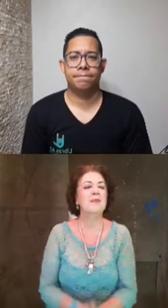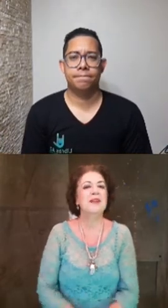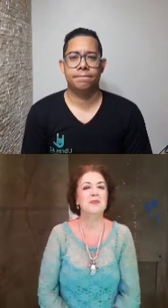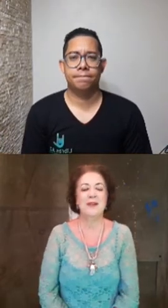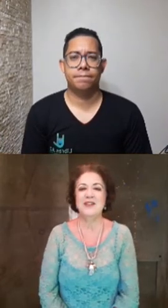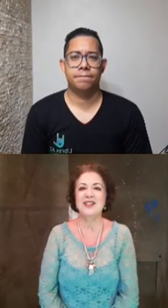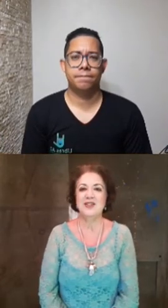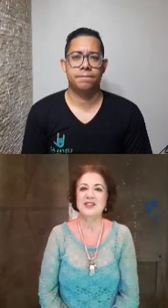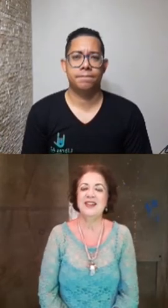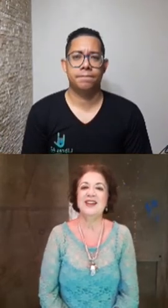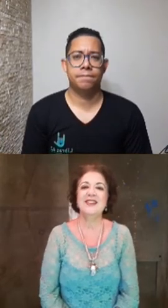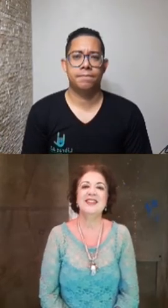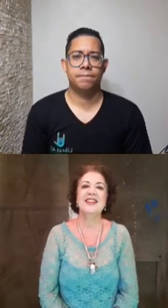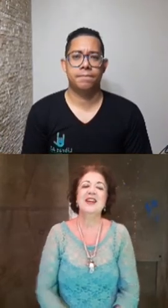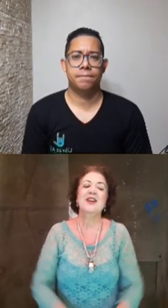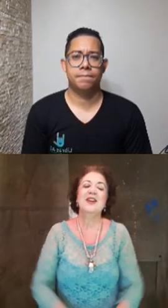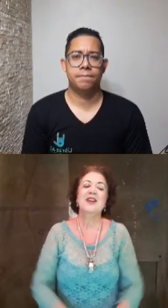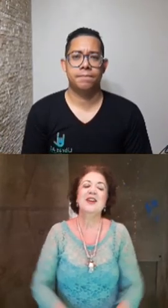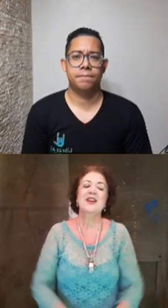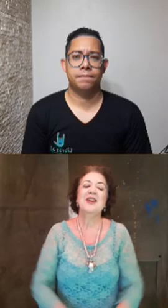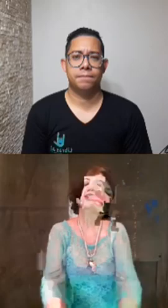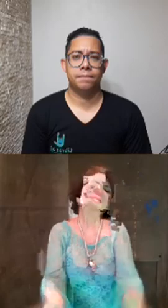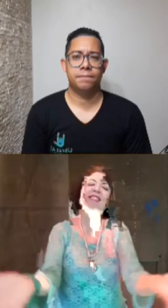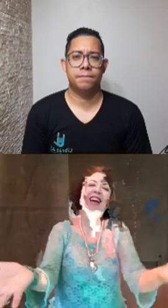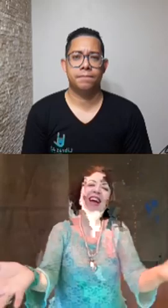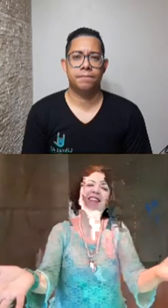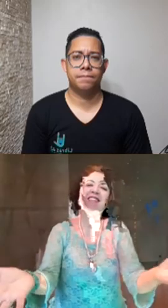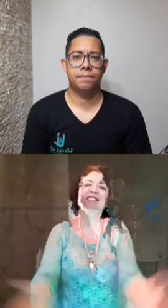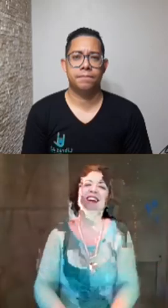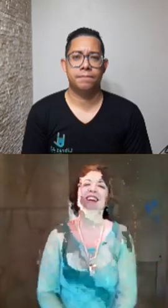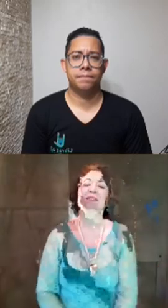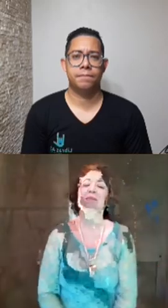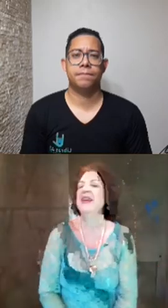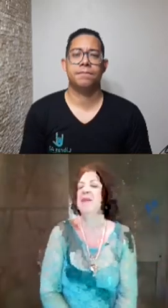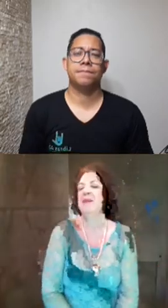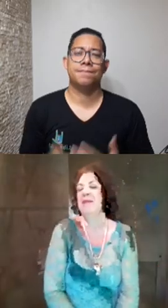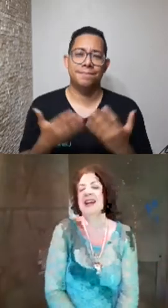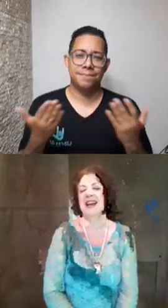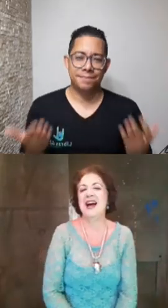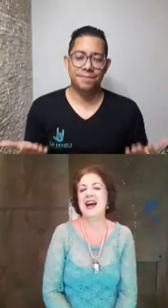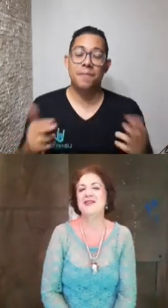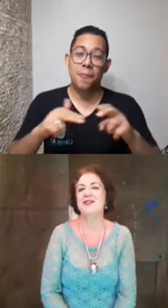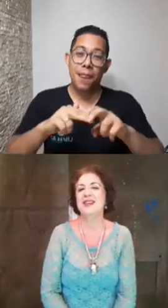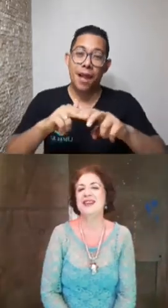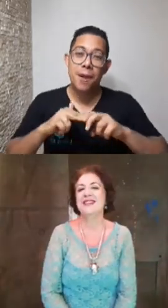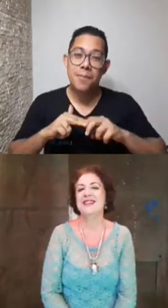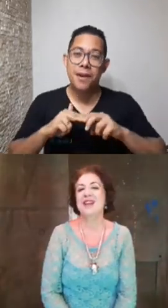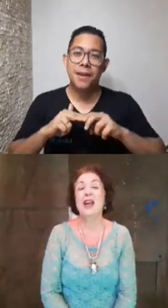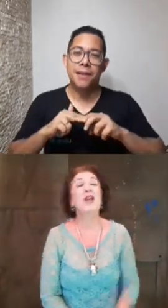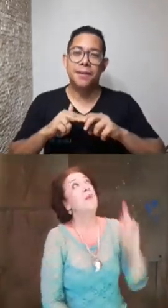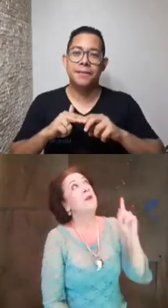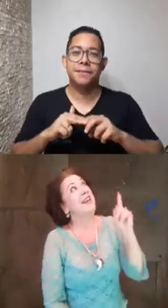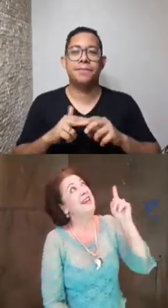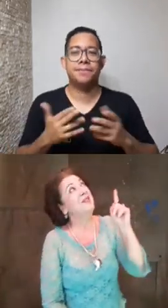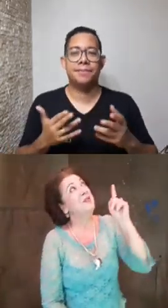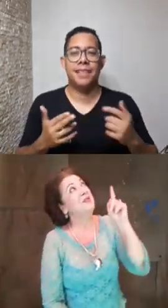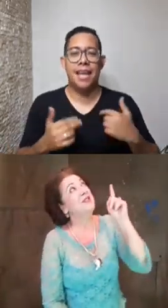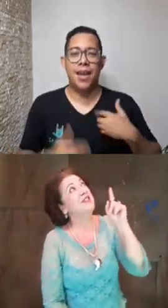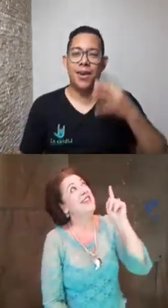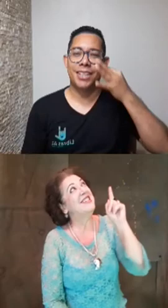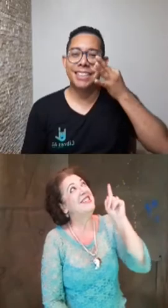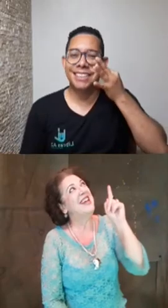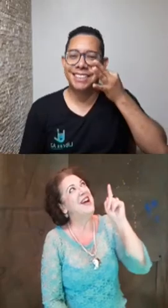Quero mais uma vez dizer que esta a minha primeira live, em companhia